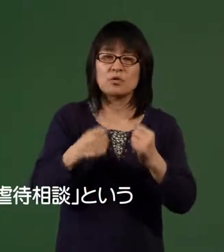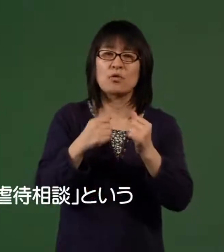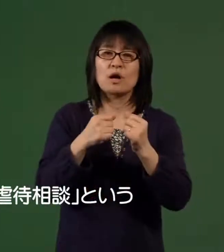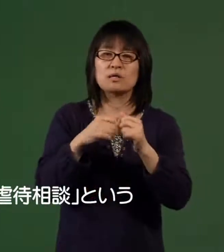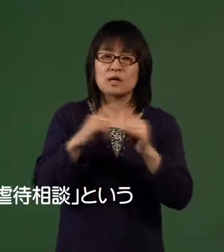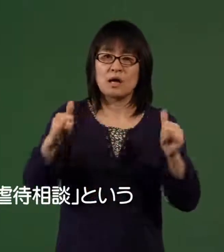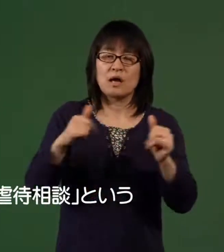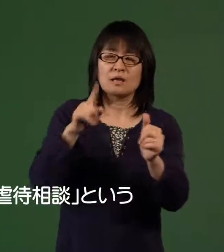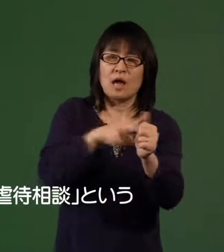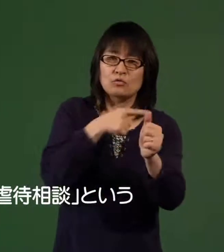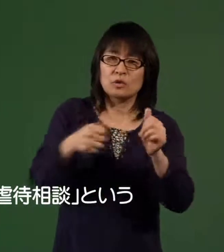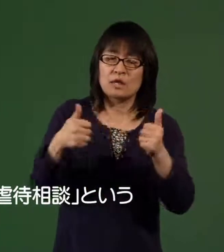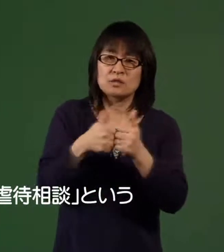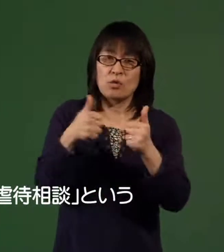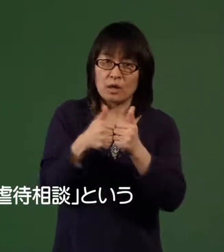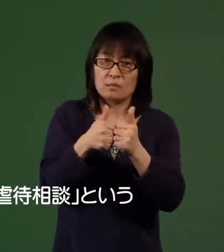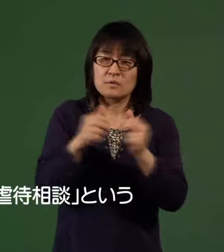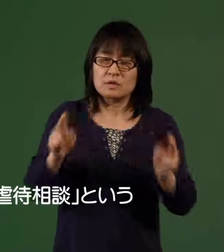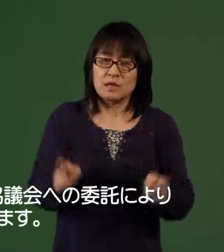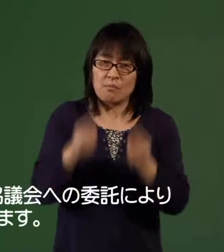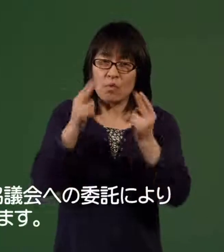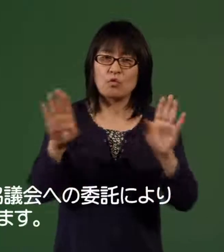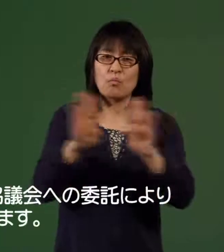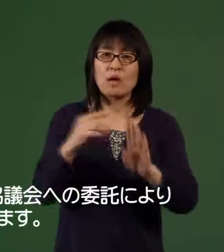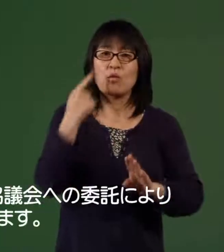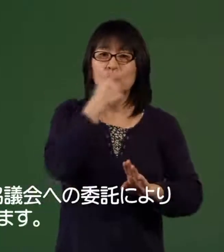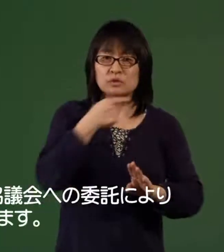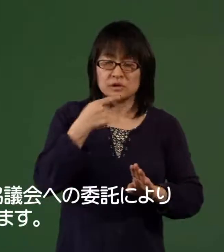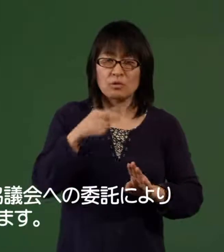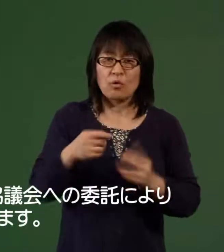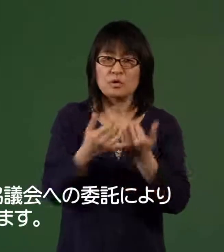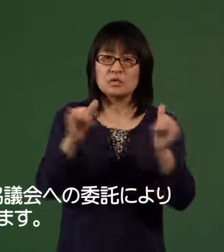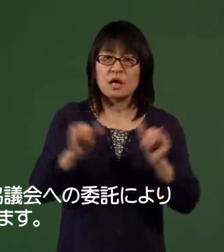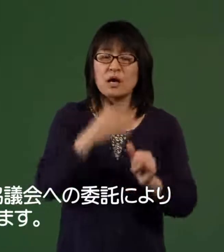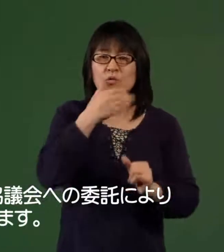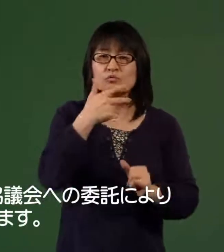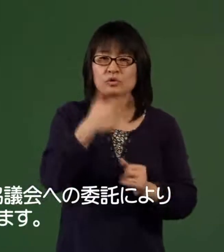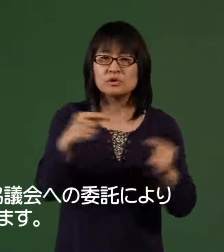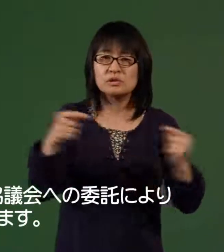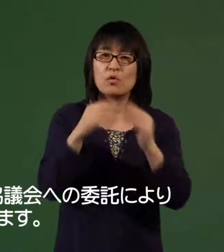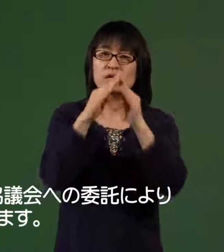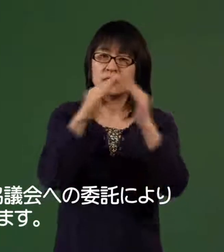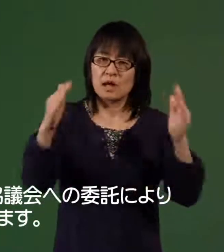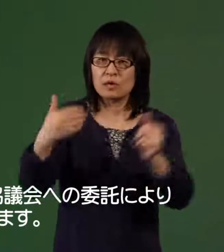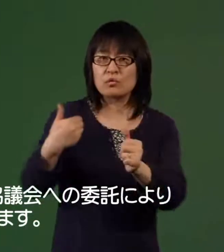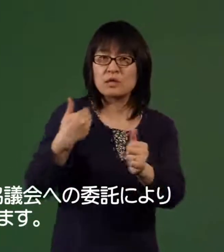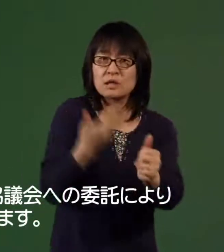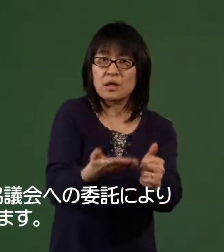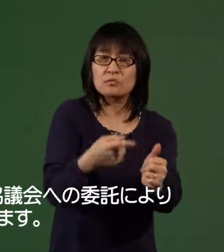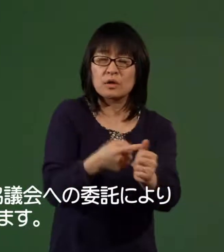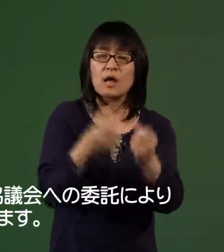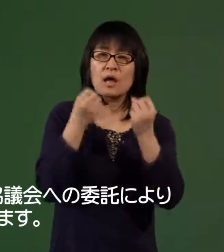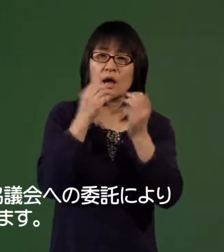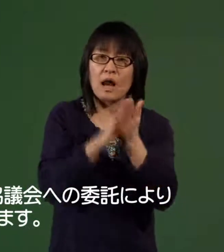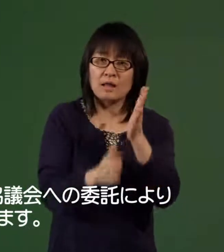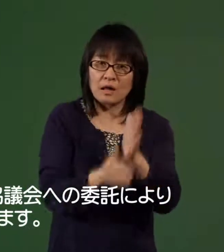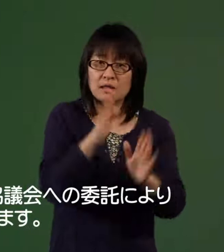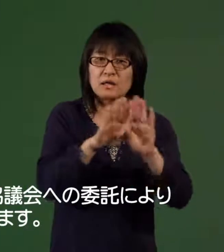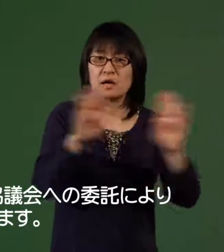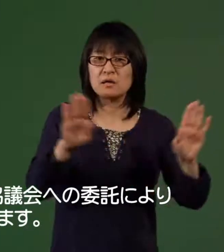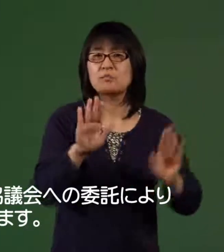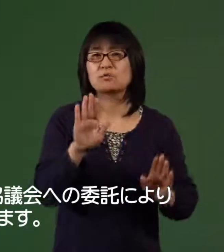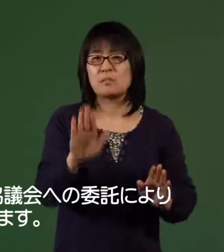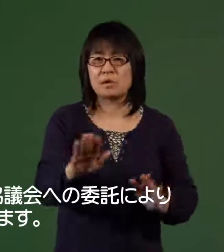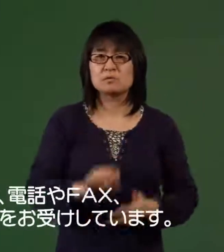相談という専門の窓口を札幌市社会福祉協議会への委託により新たに解説をしており